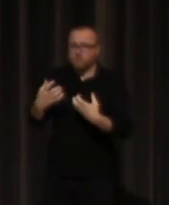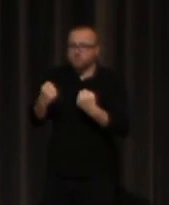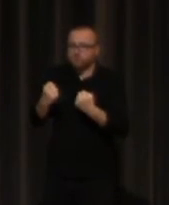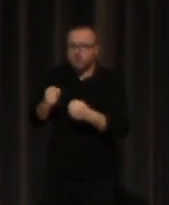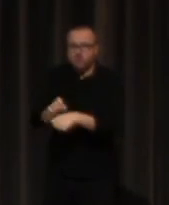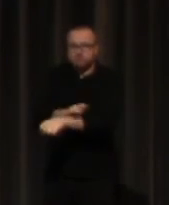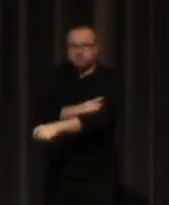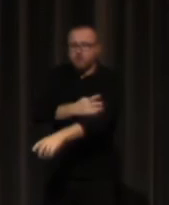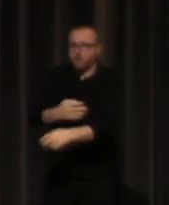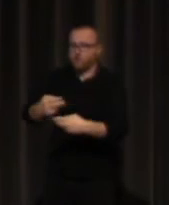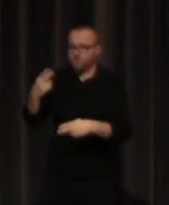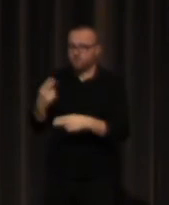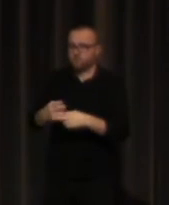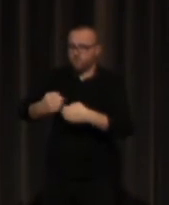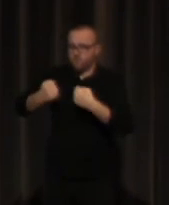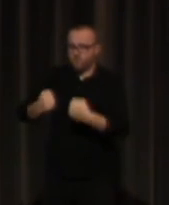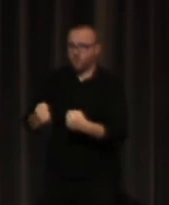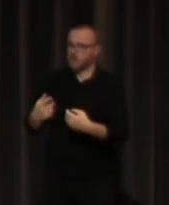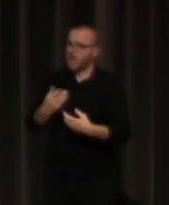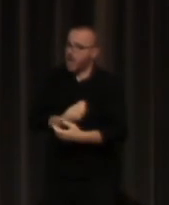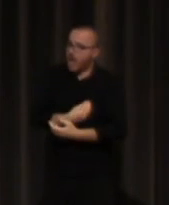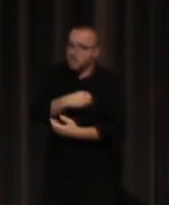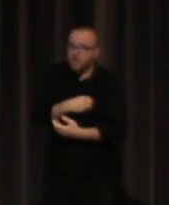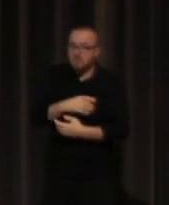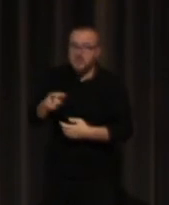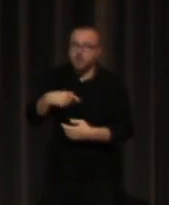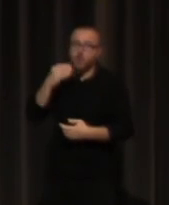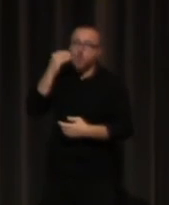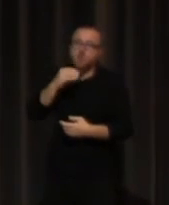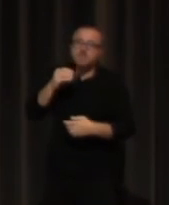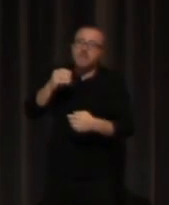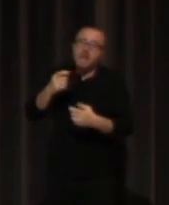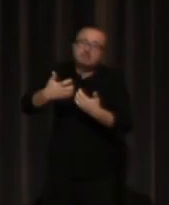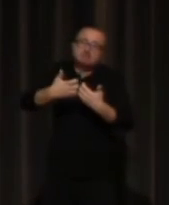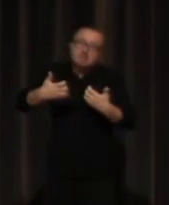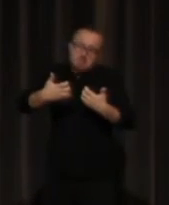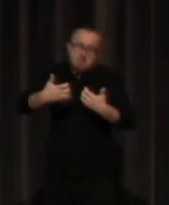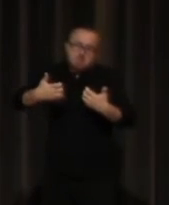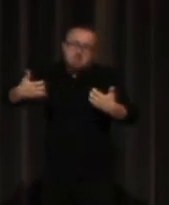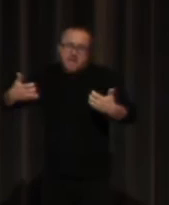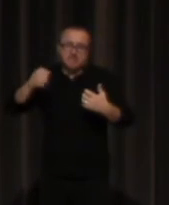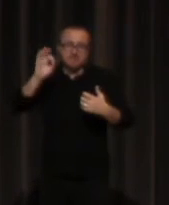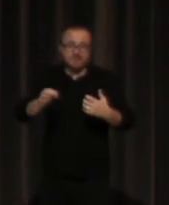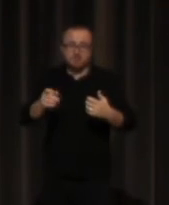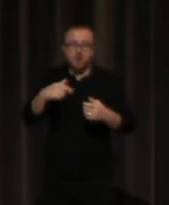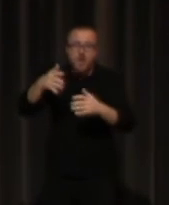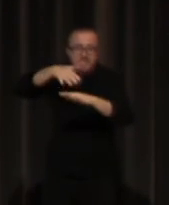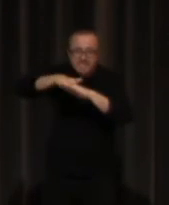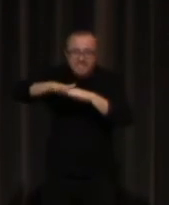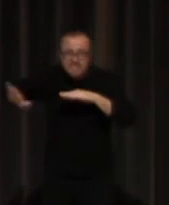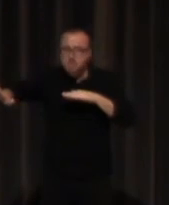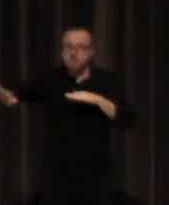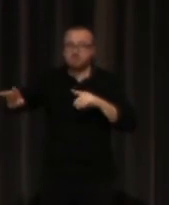tenim sort d'aquest regal, sí que potser congela el temps, omple completament aquest mínim espai que podem